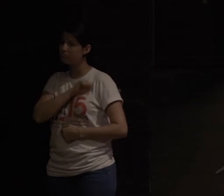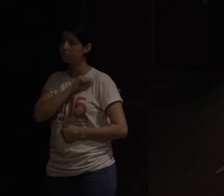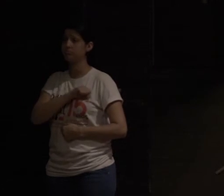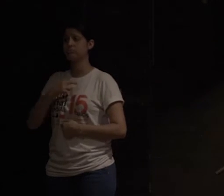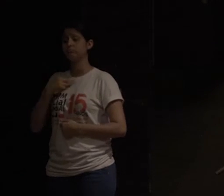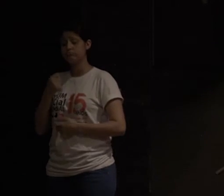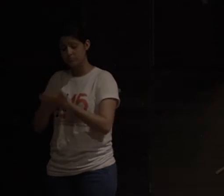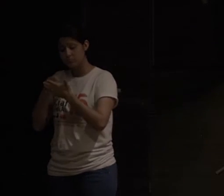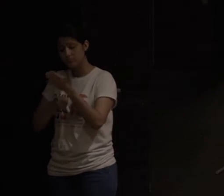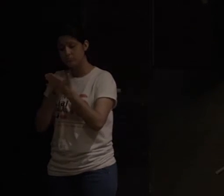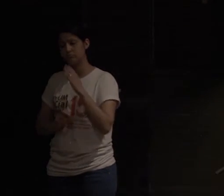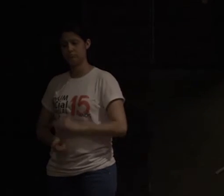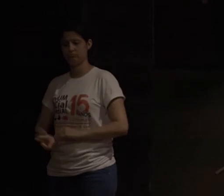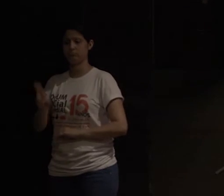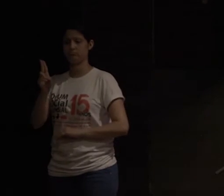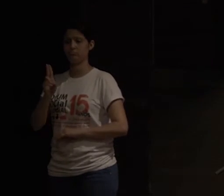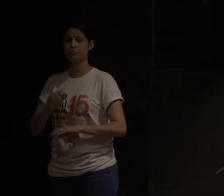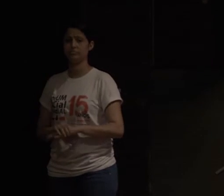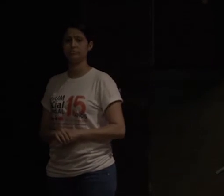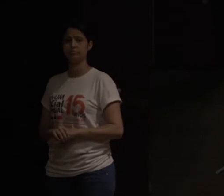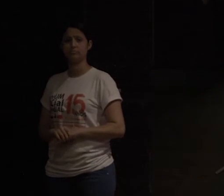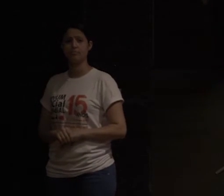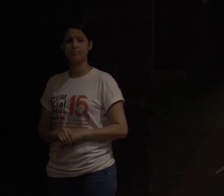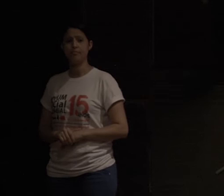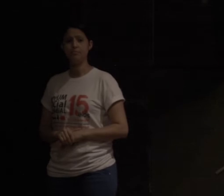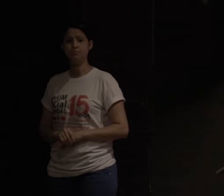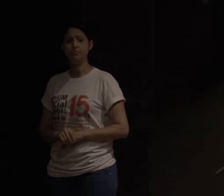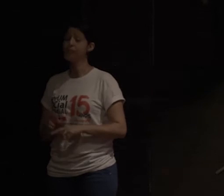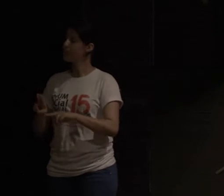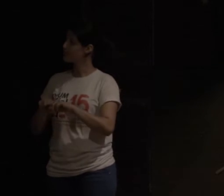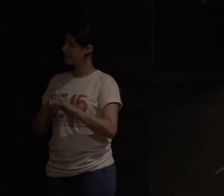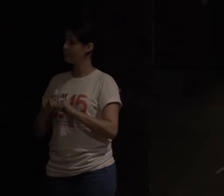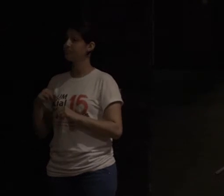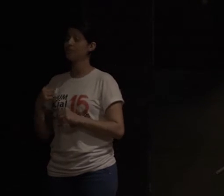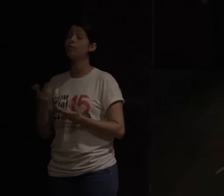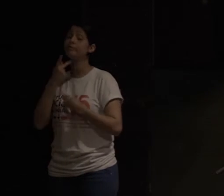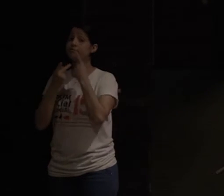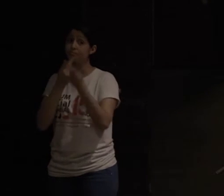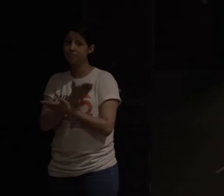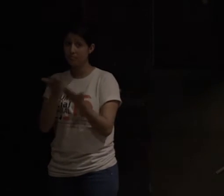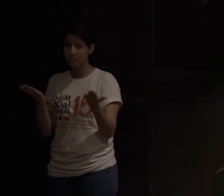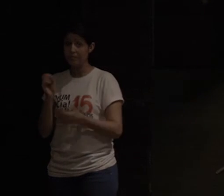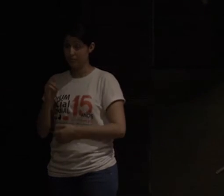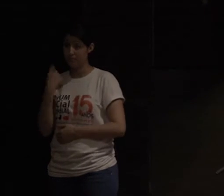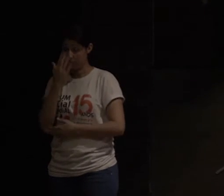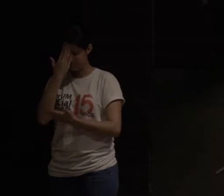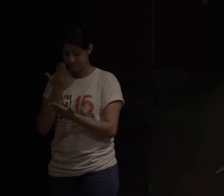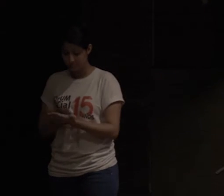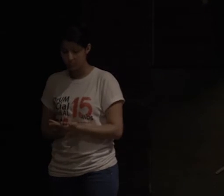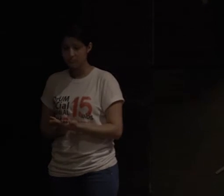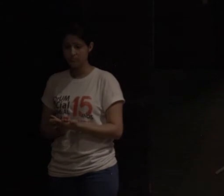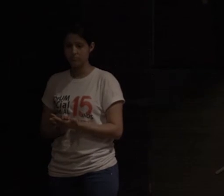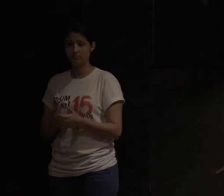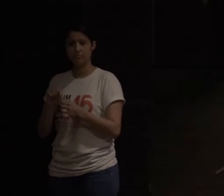esforços notáveis que se têm feito até agora. Portanto, o que eu vos queria dizer é que se nós queremos